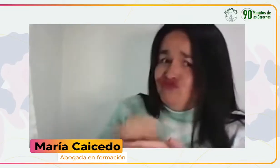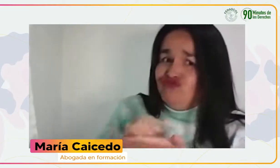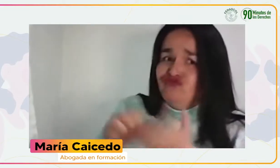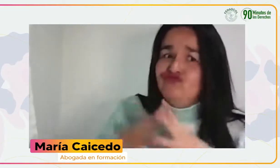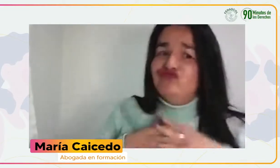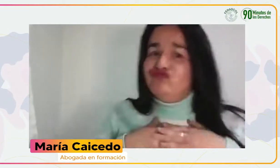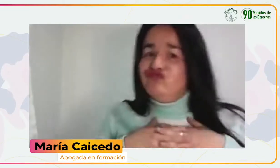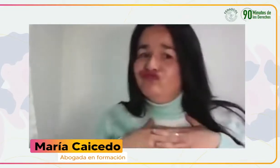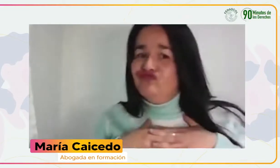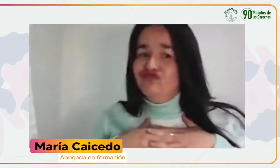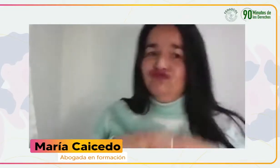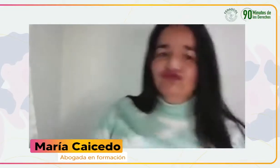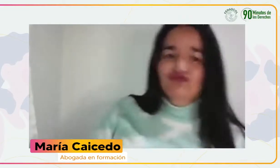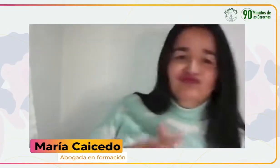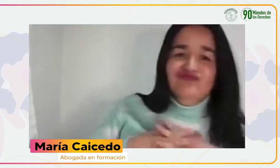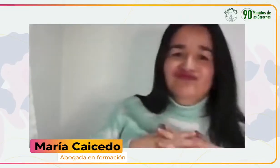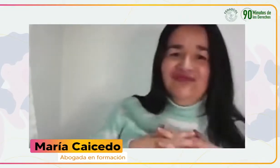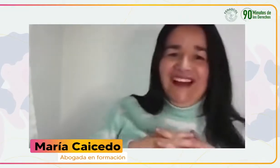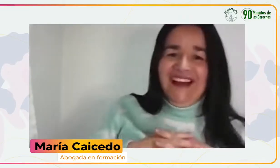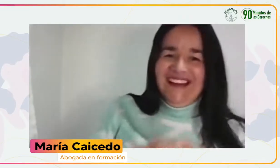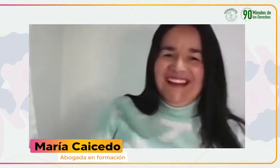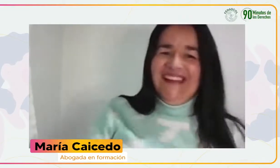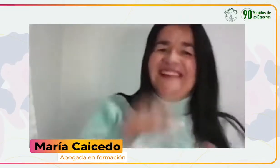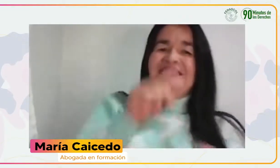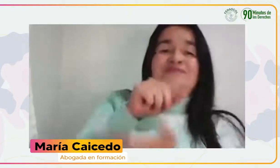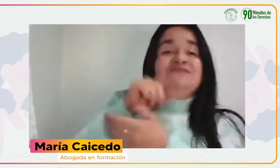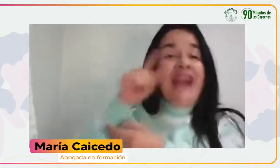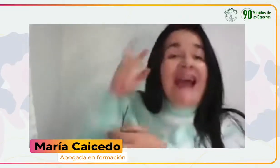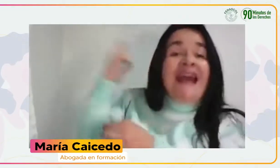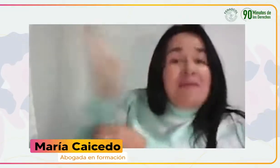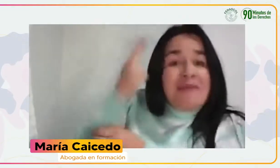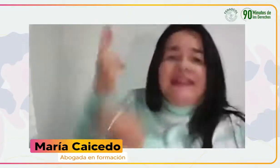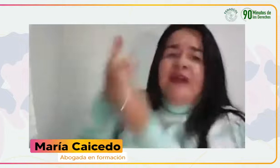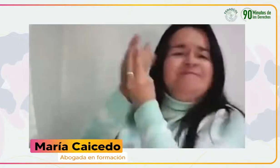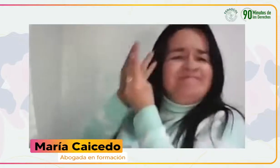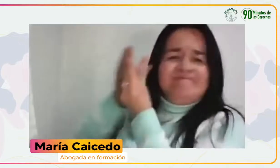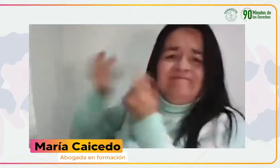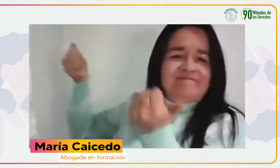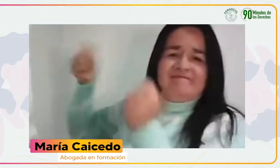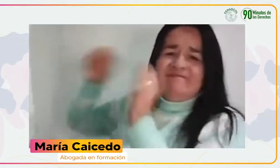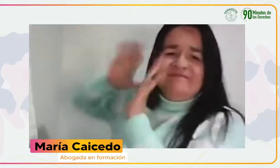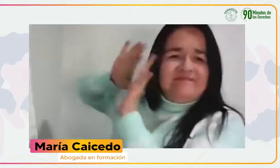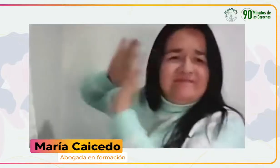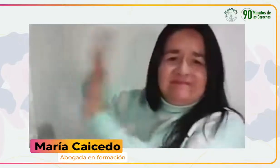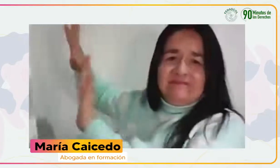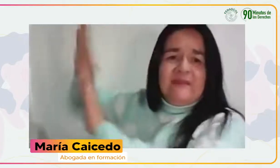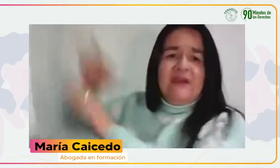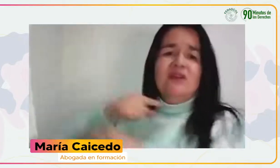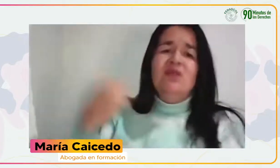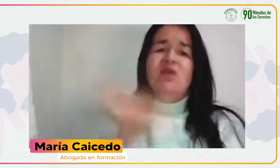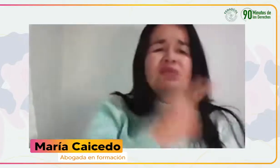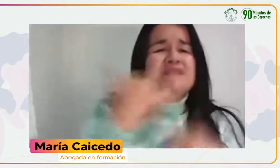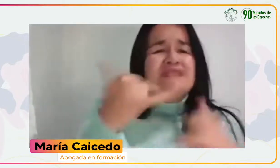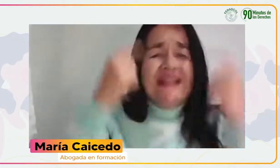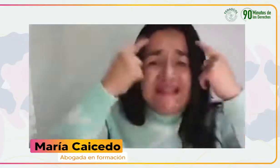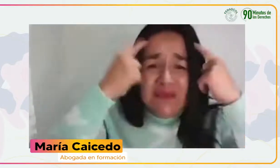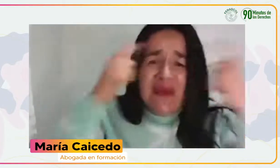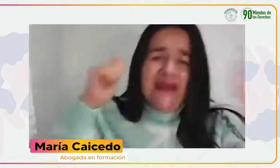Henry, anótelo y comprométase a esto, por favor. Es importante que ya dejemos el pasado